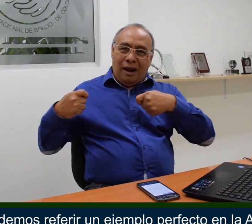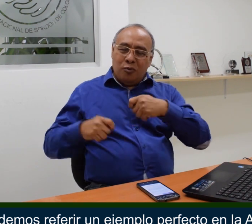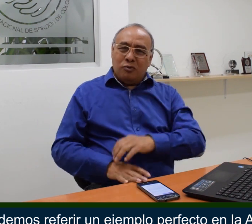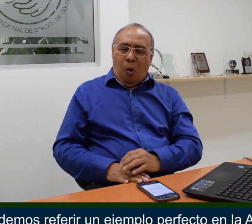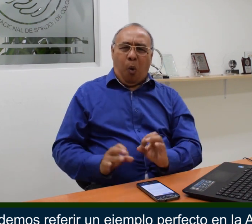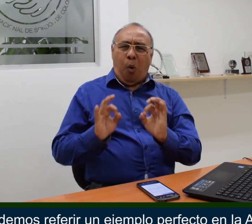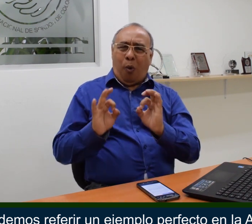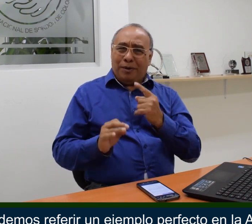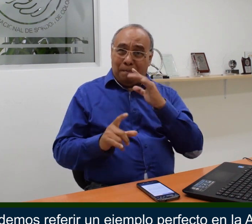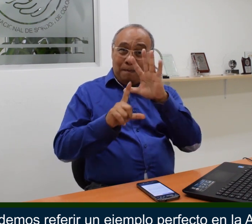Miremos.